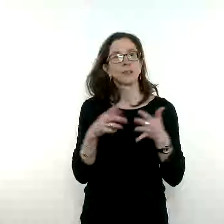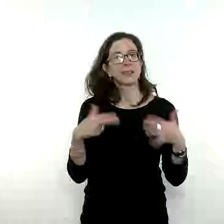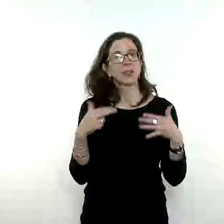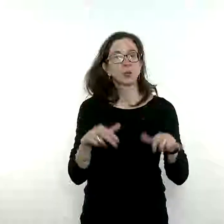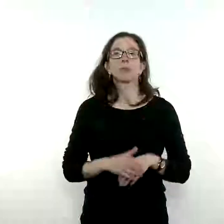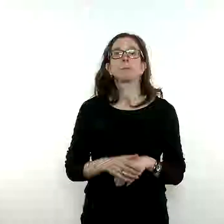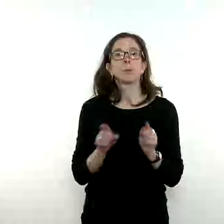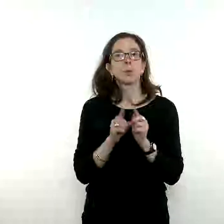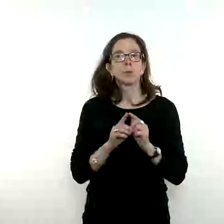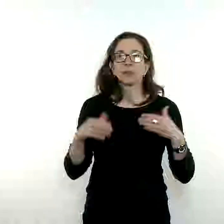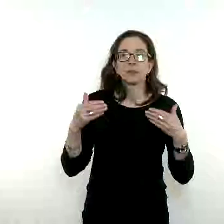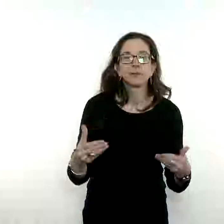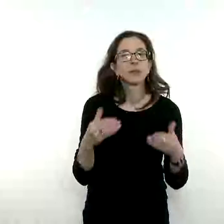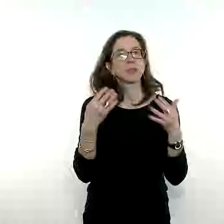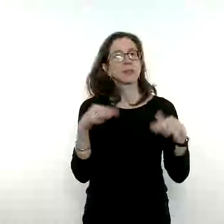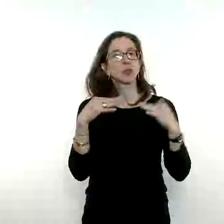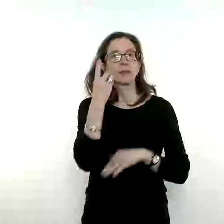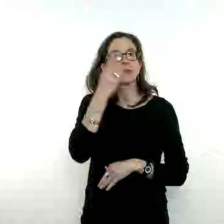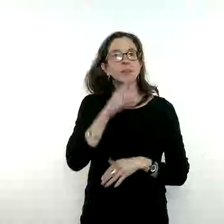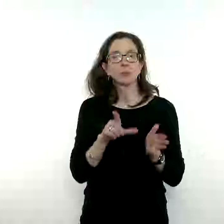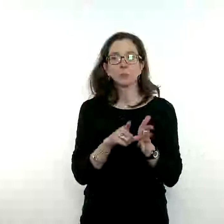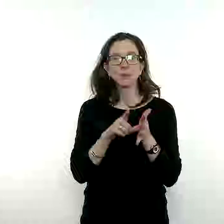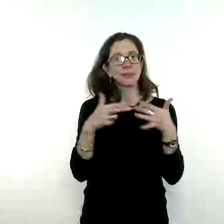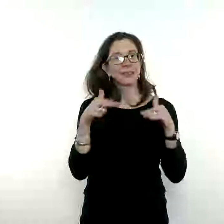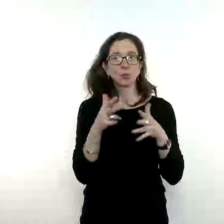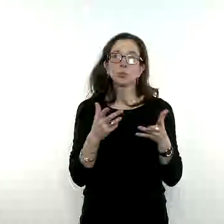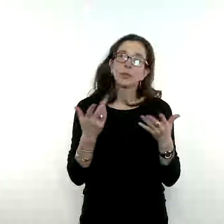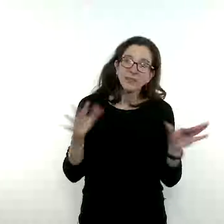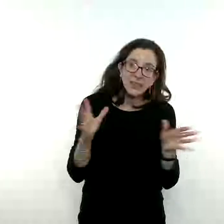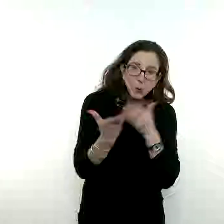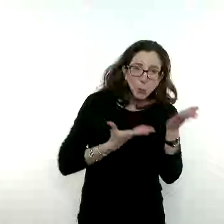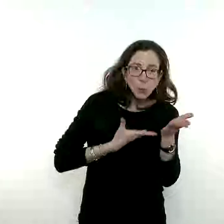décembre 2018. Avez-vous des observations à formuler sur leur rédaction?